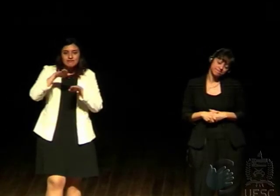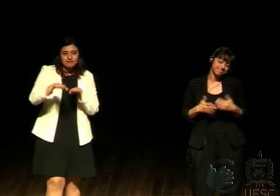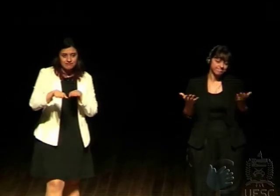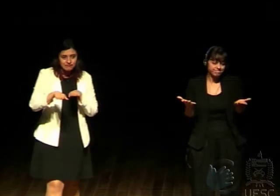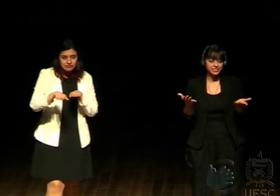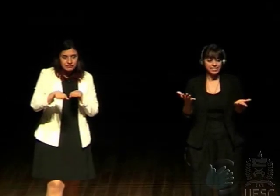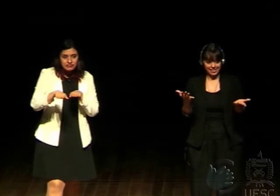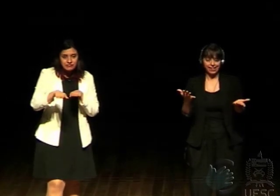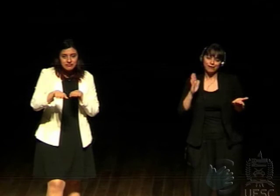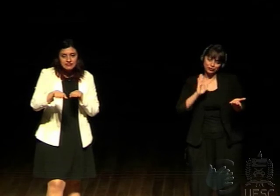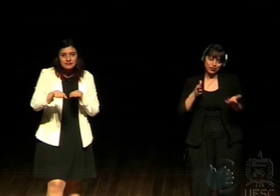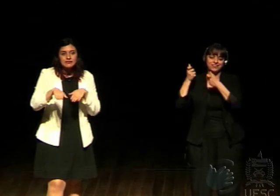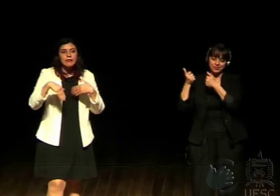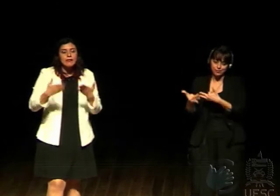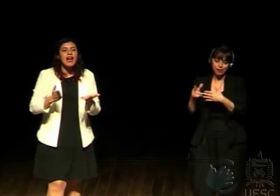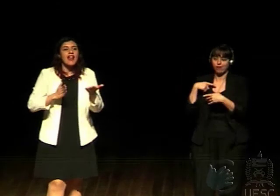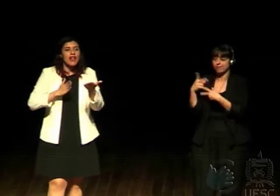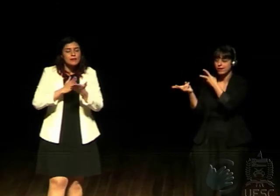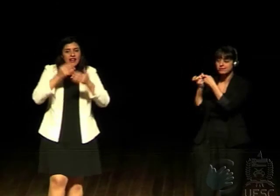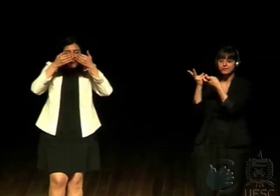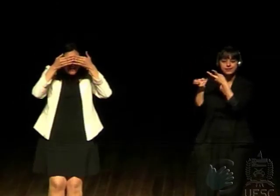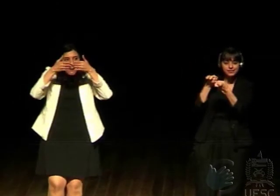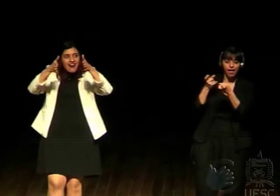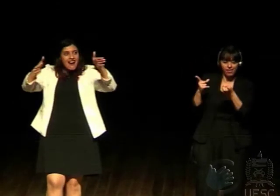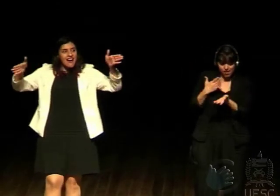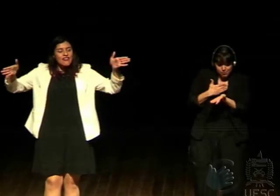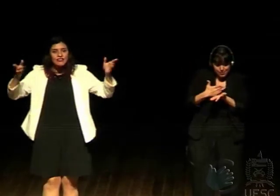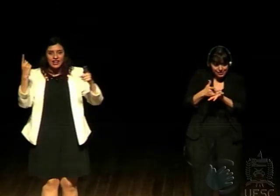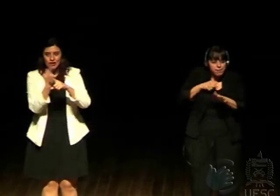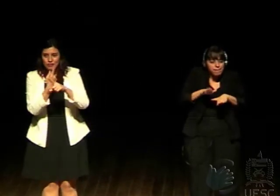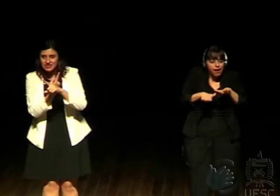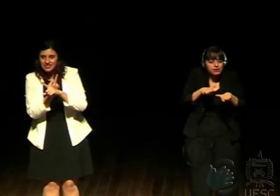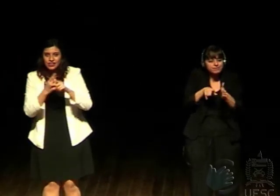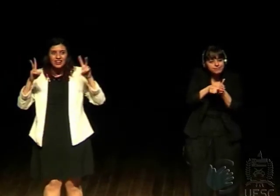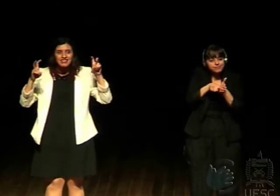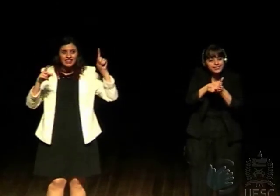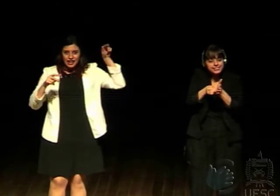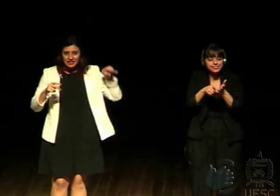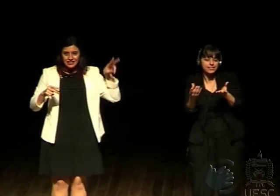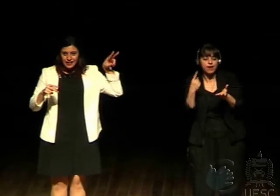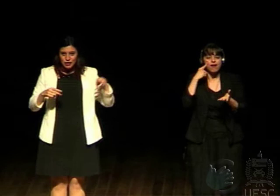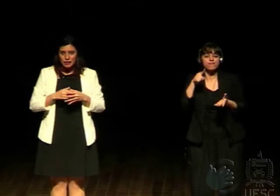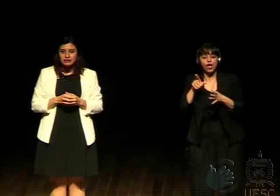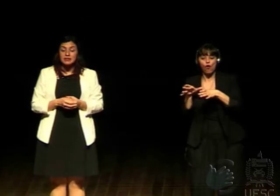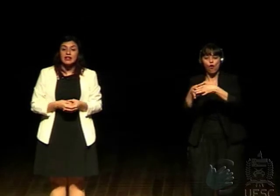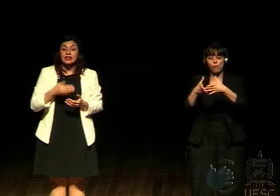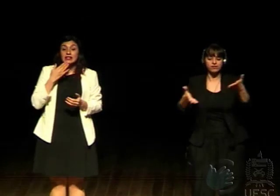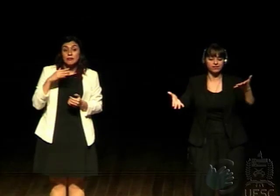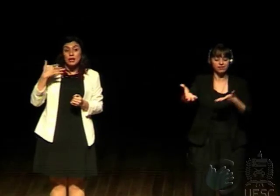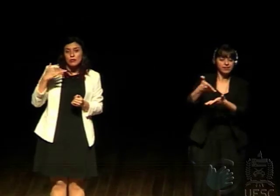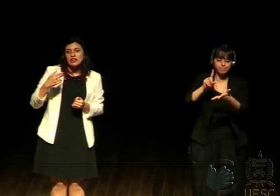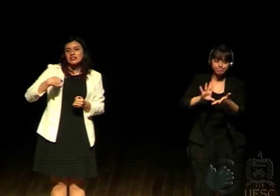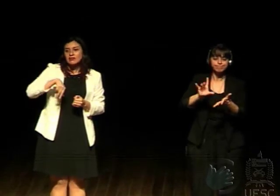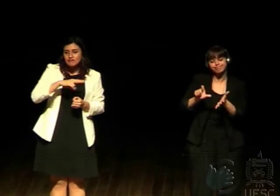Entonces, con los antecedentes que hemos visto y esta primera reflexión o exploración que estamos presentando,